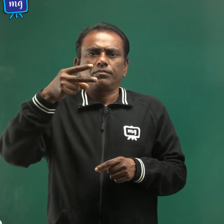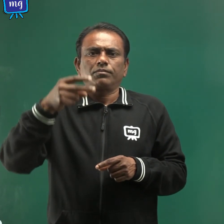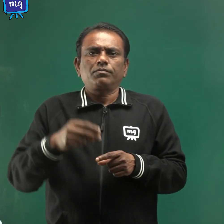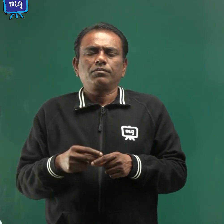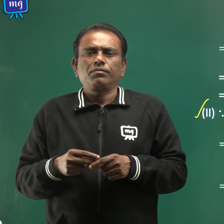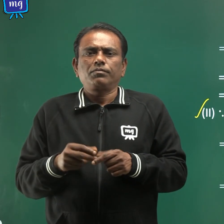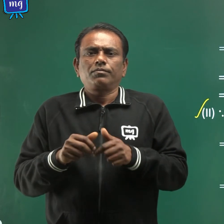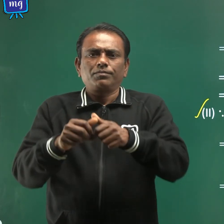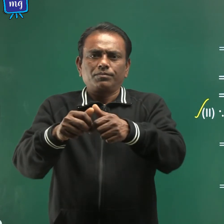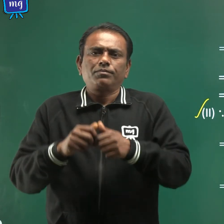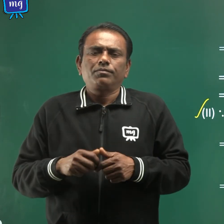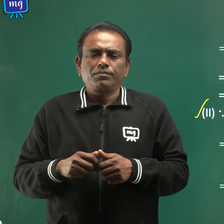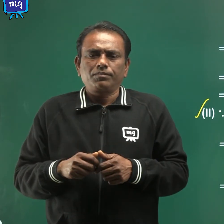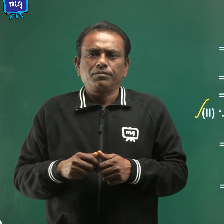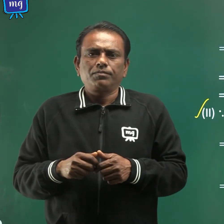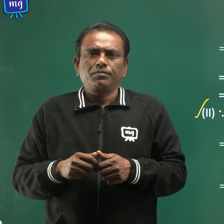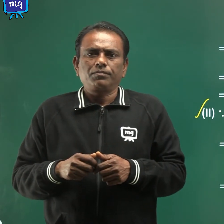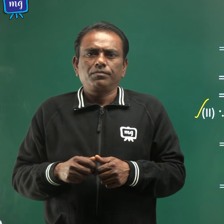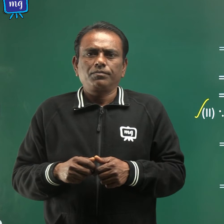हल करेंगे